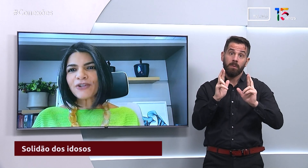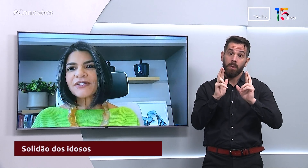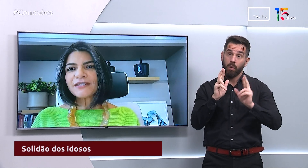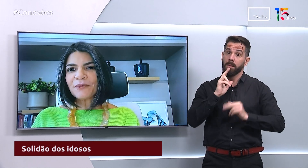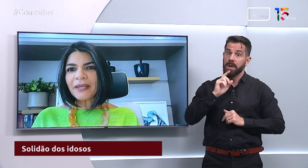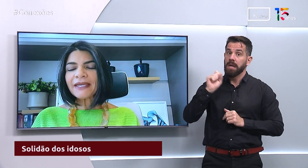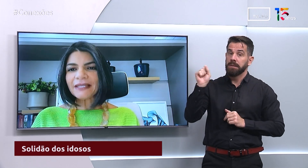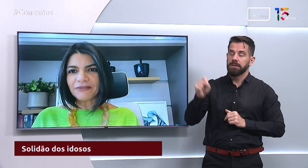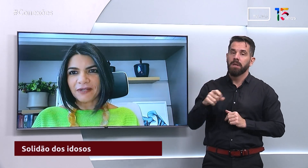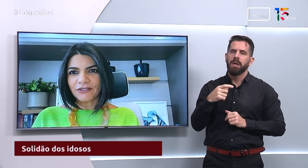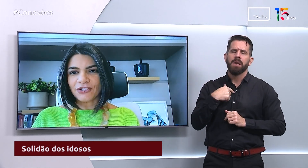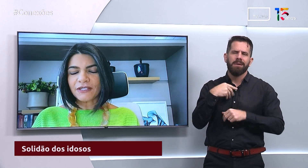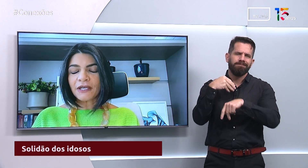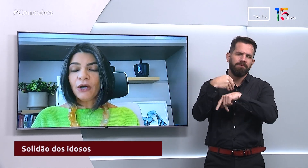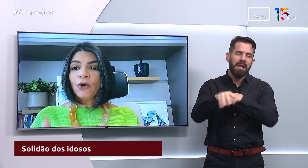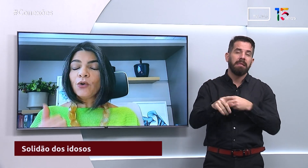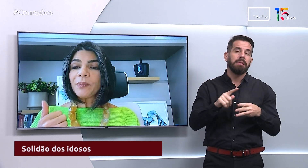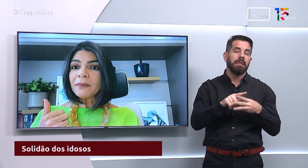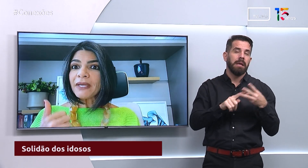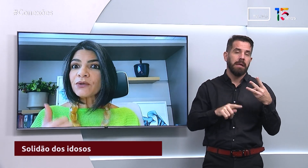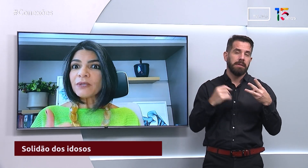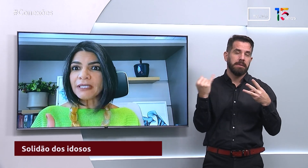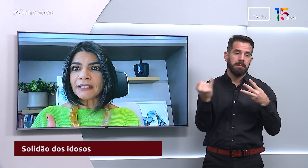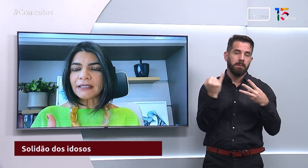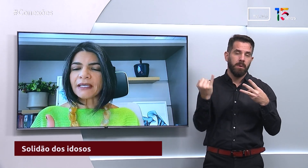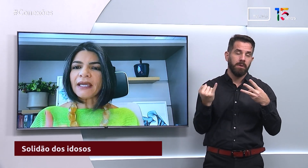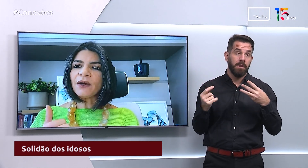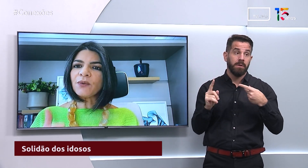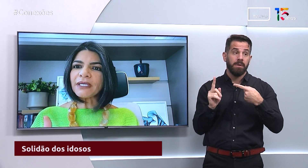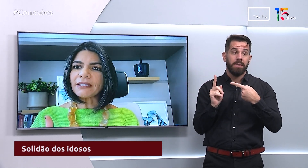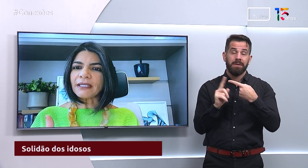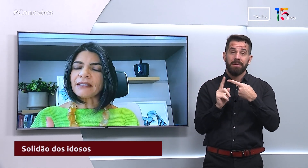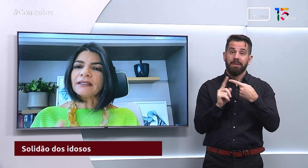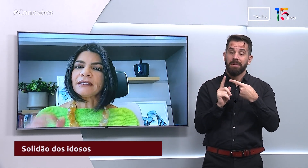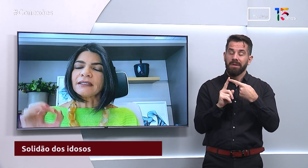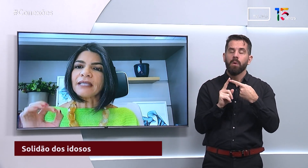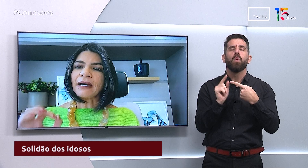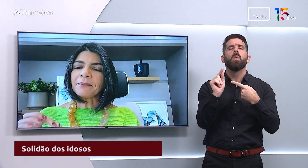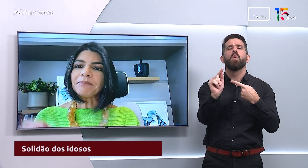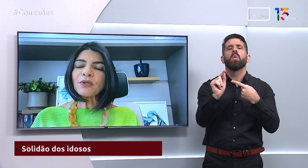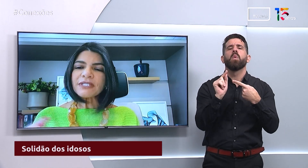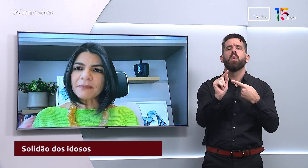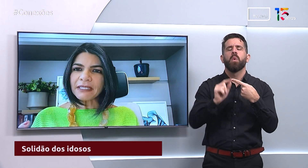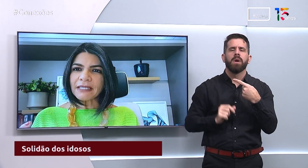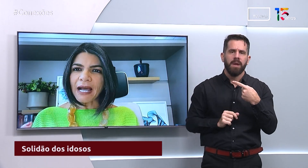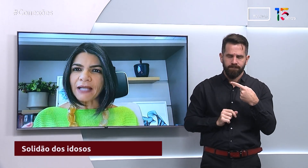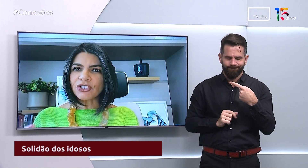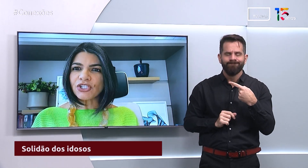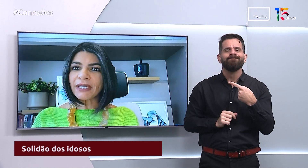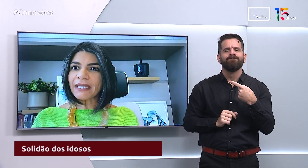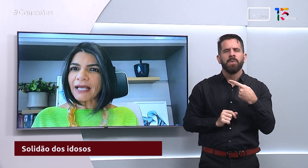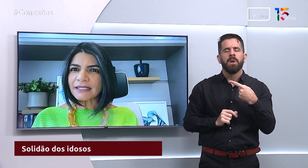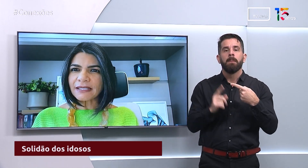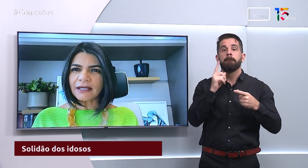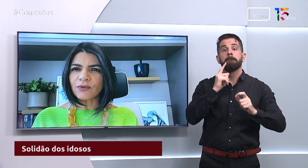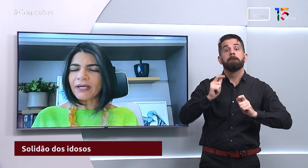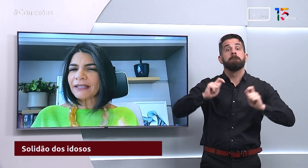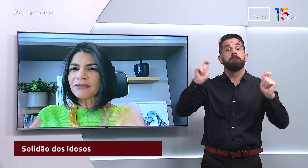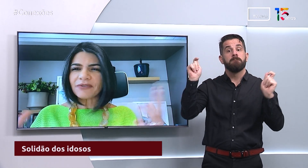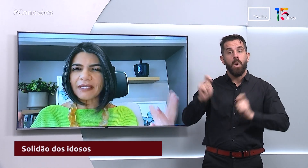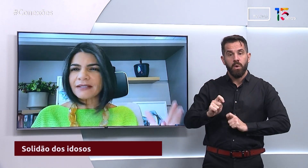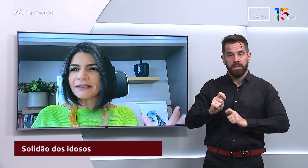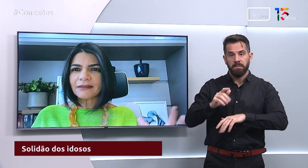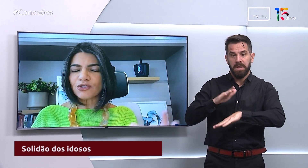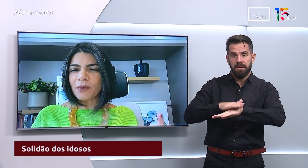que eu acho que são bem relevantes. O primeiro item é o item da possibilidade de criação, e